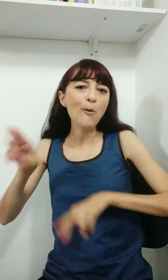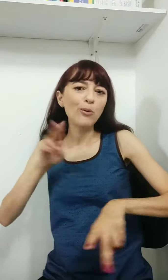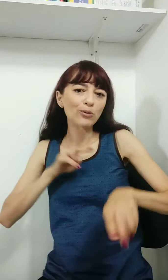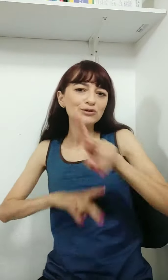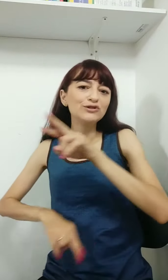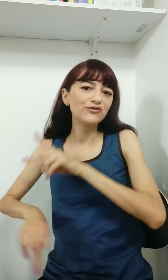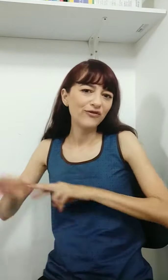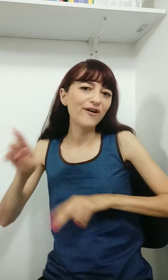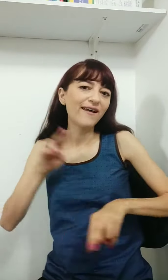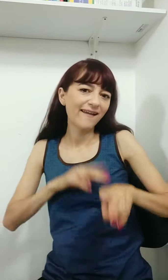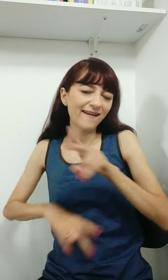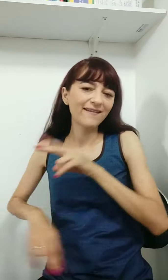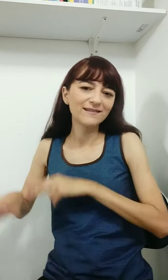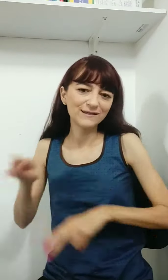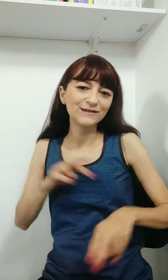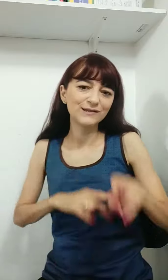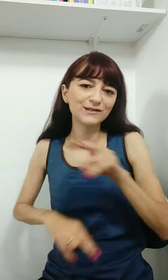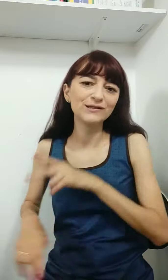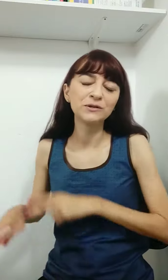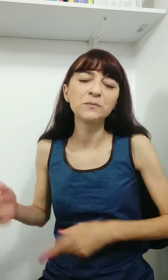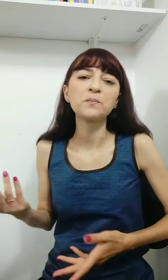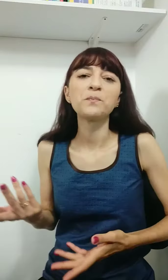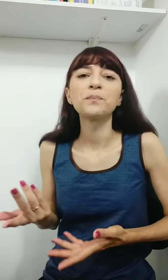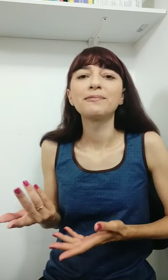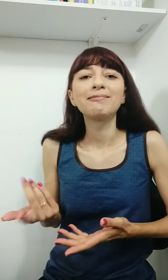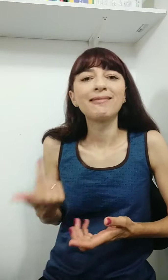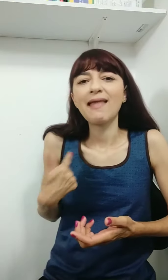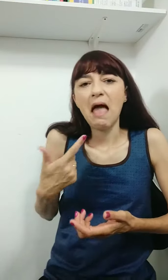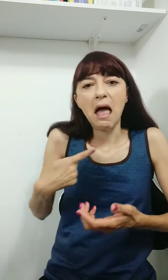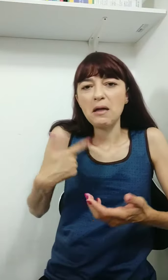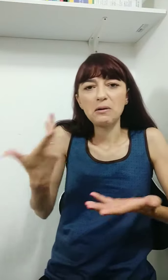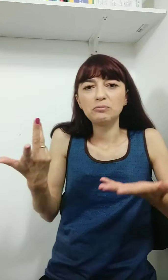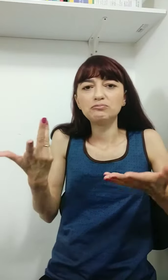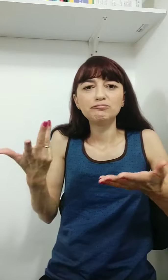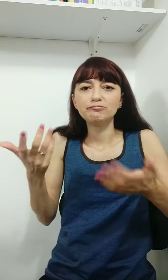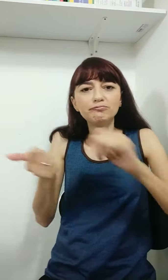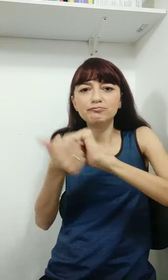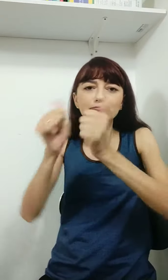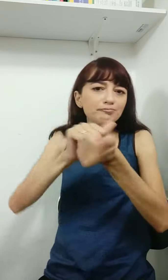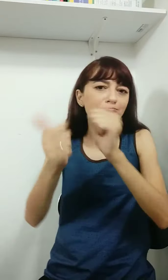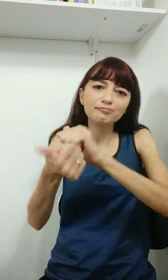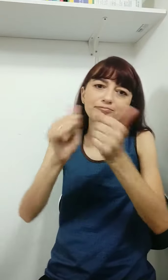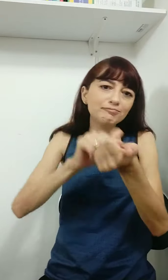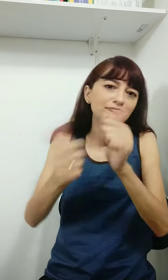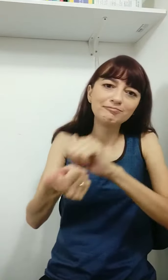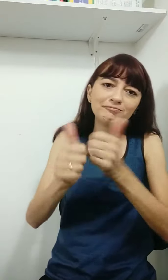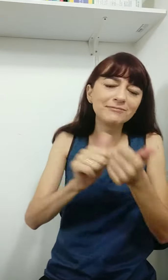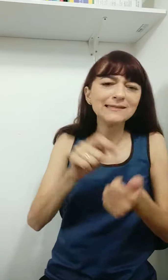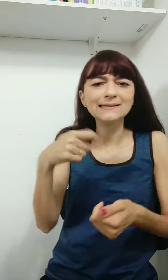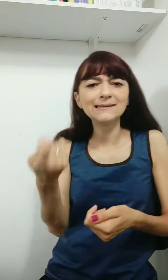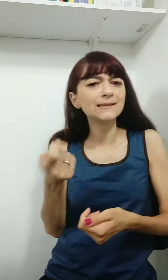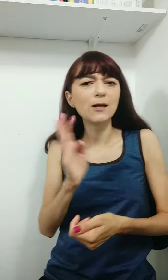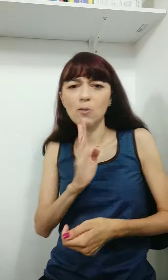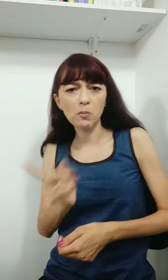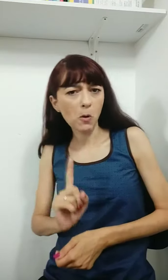eles sinalizavam de forma, tinha alguns aspectos diferentes, algumas variações, mas eu fiz uma faculdade, eu consegui pegar ali